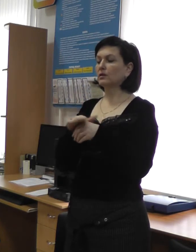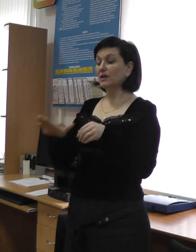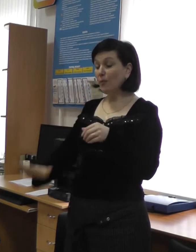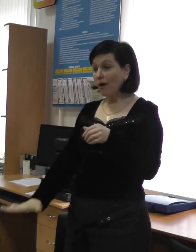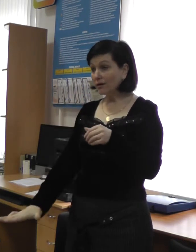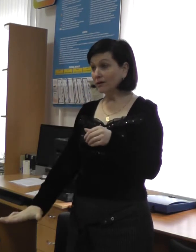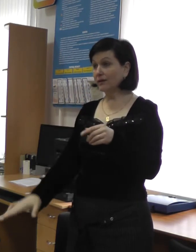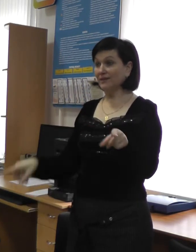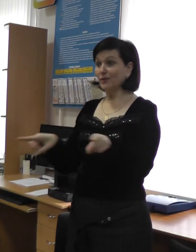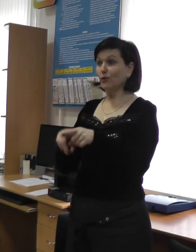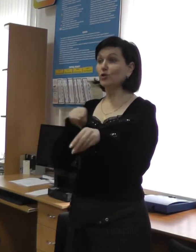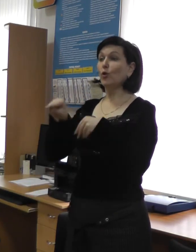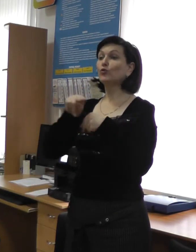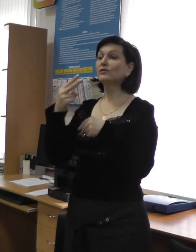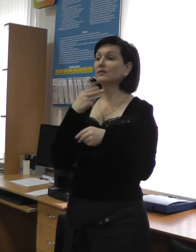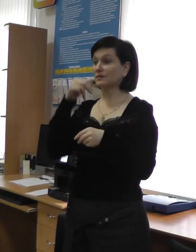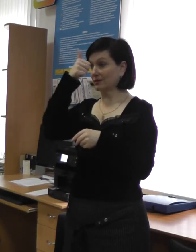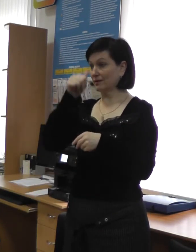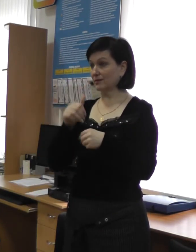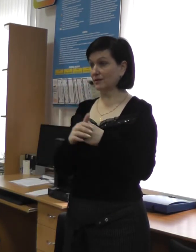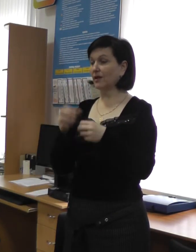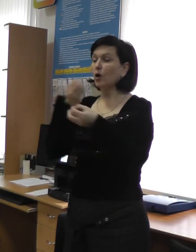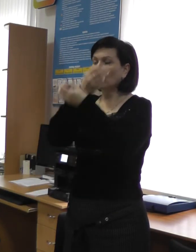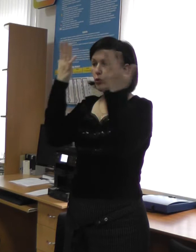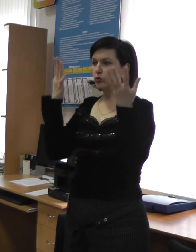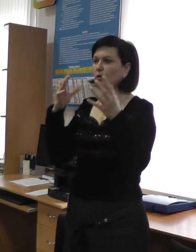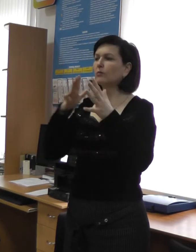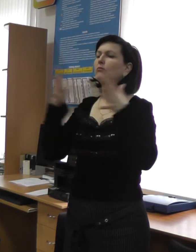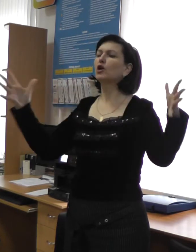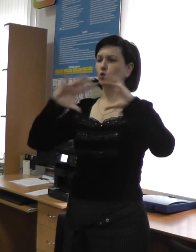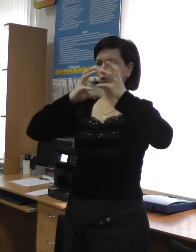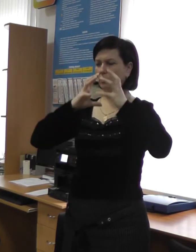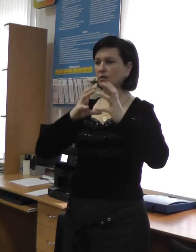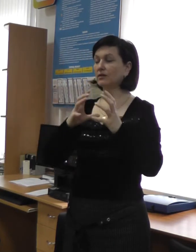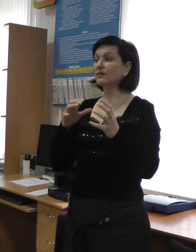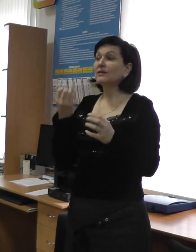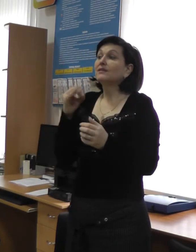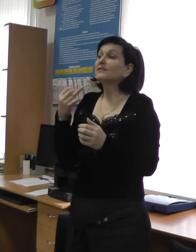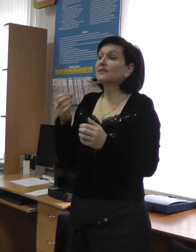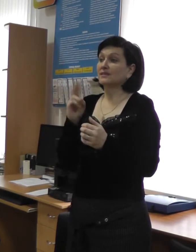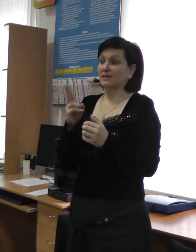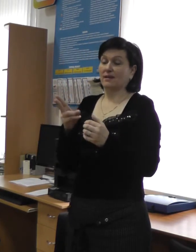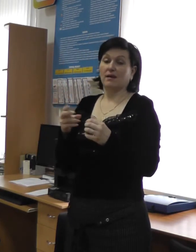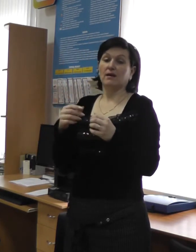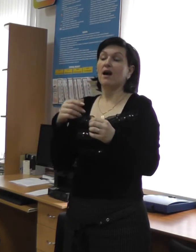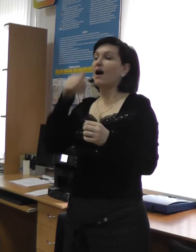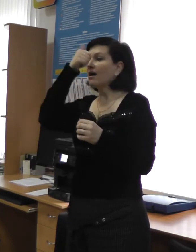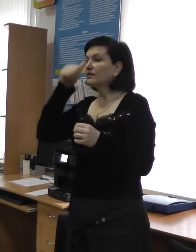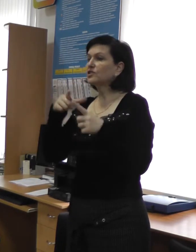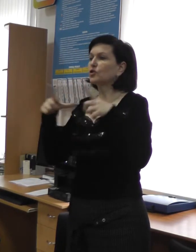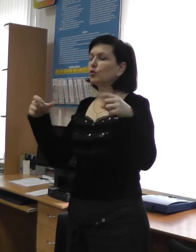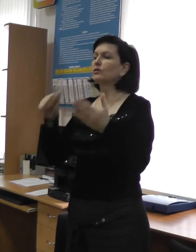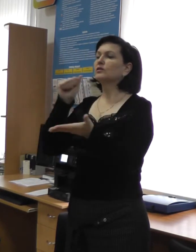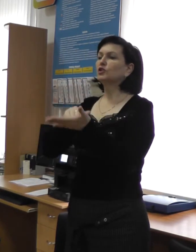маленькие дети разных национальностей. Ведь культура великой страны вызывает интерес у многих. Греческая школа награждена